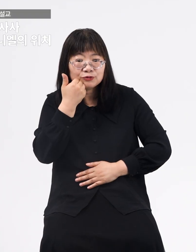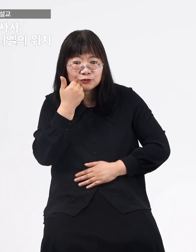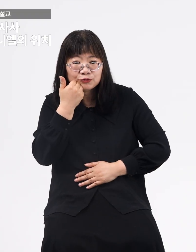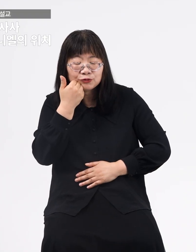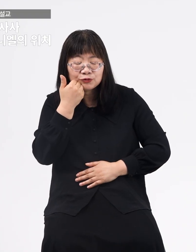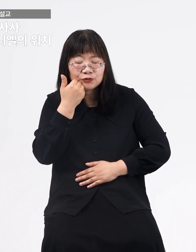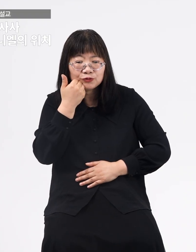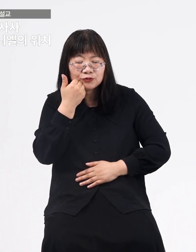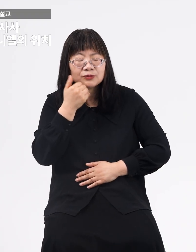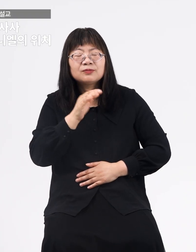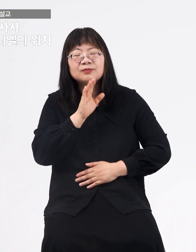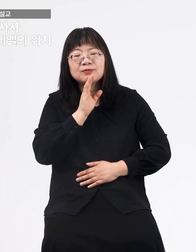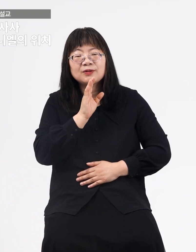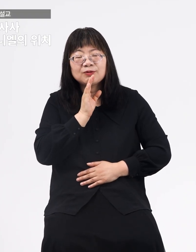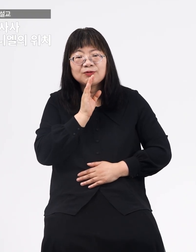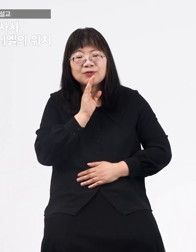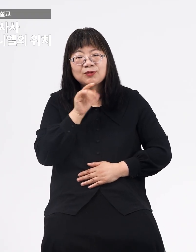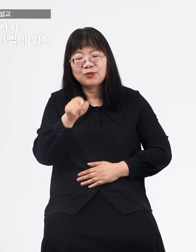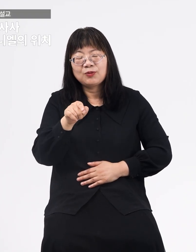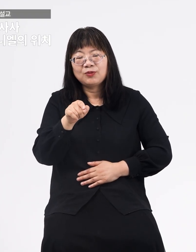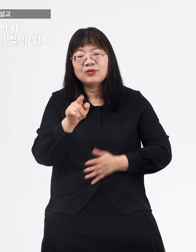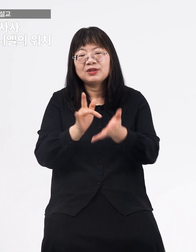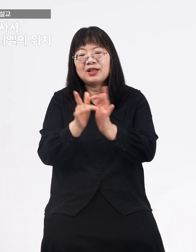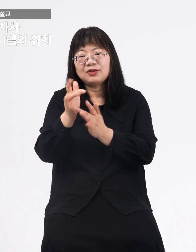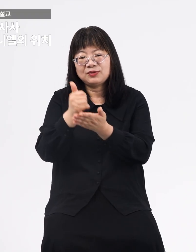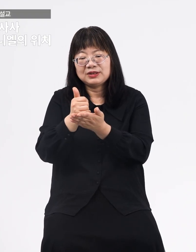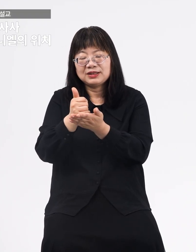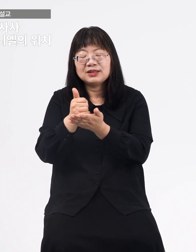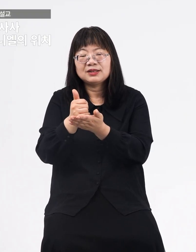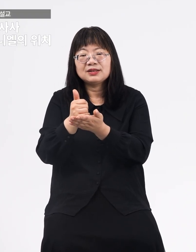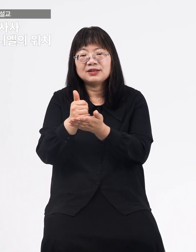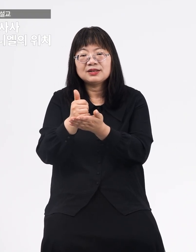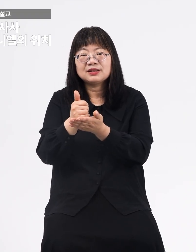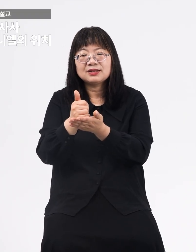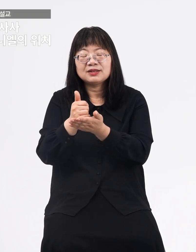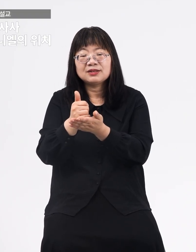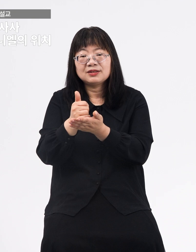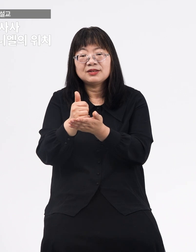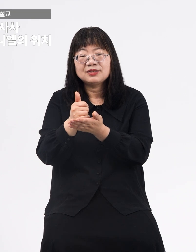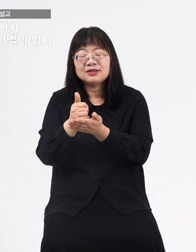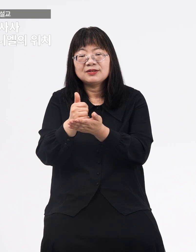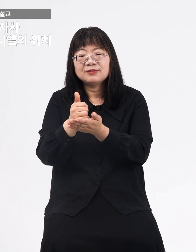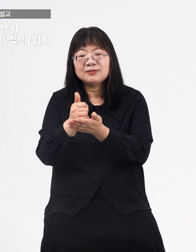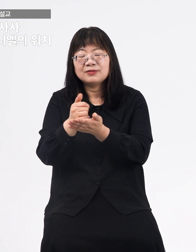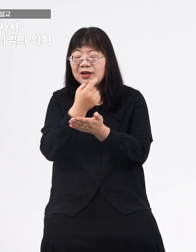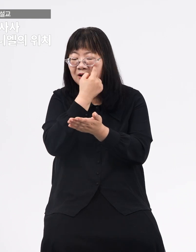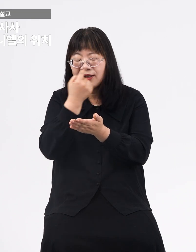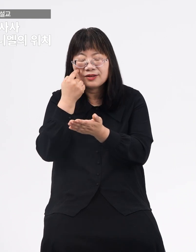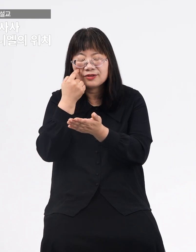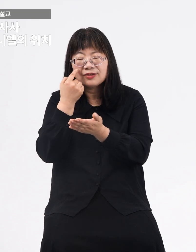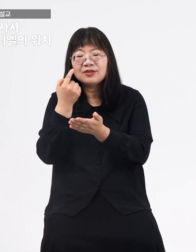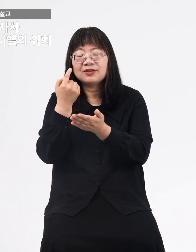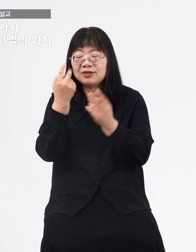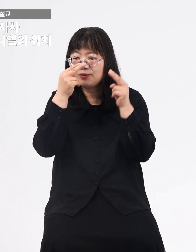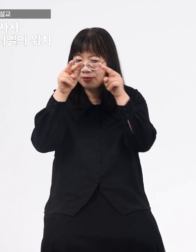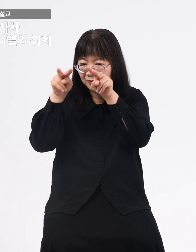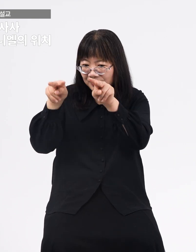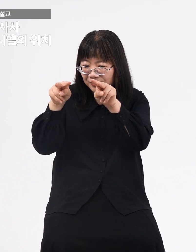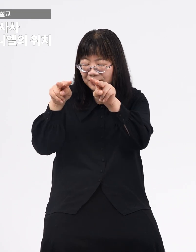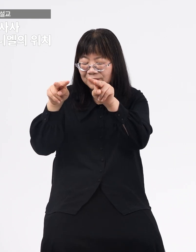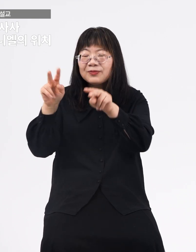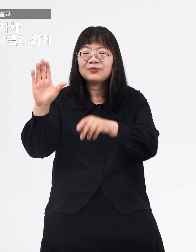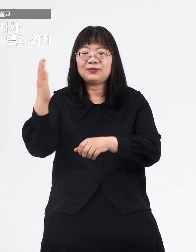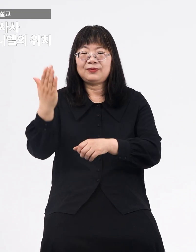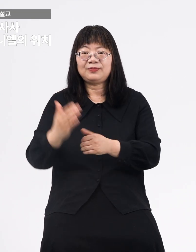누구이실까? 그 메시아를 예수 그리스도로 눈떠 확인시키고 바라보게 되는 거죠.